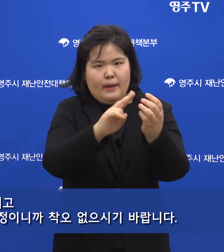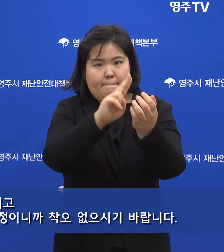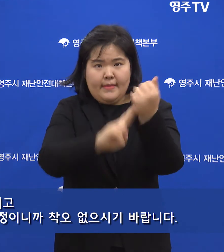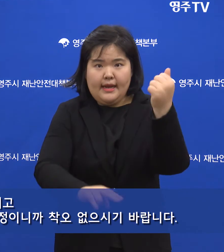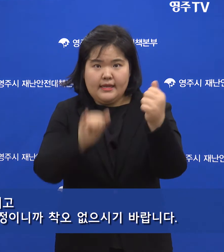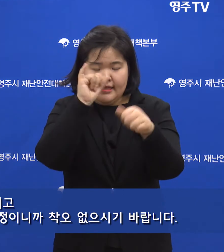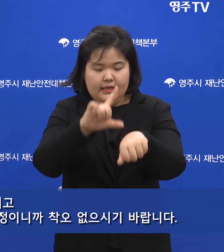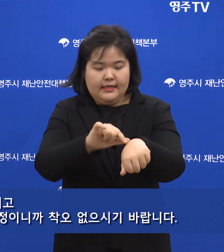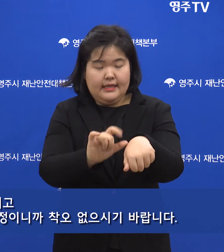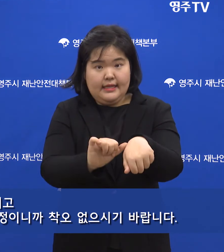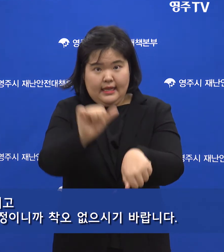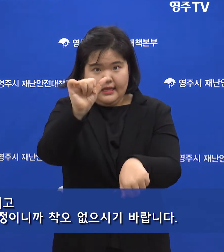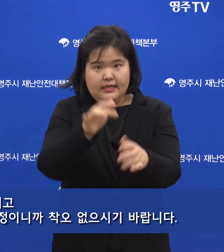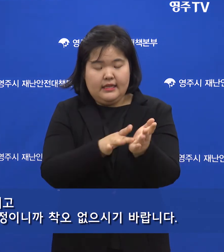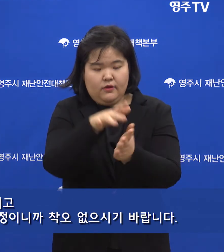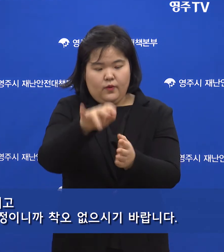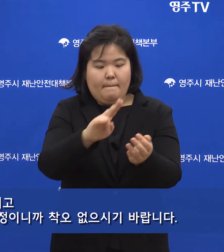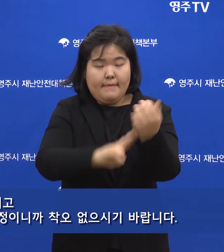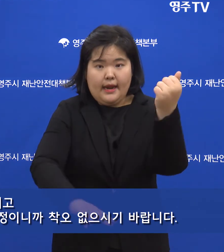없으시기 바랍니다.